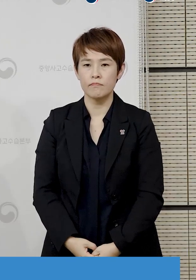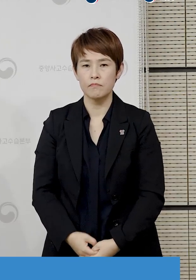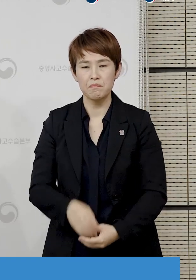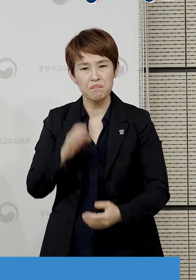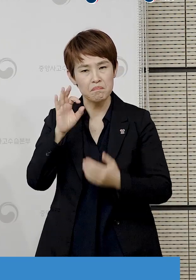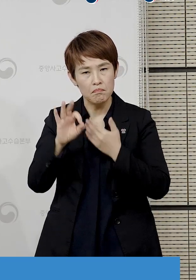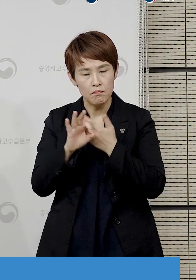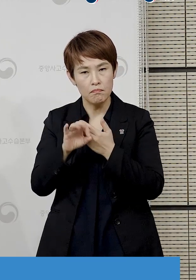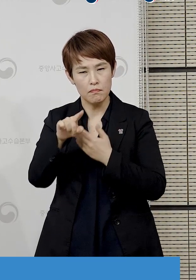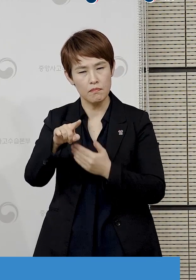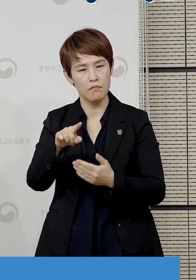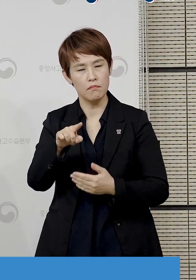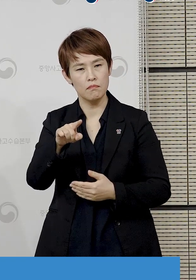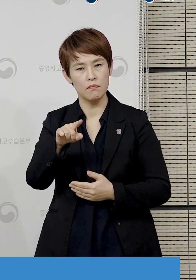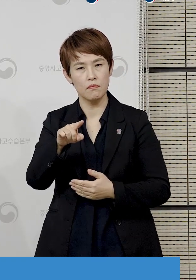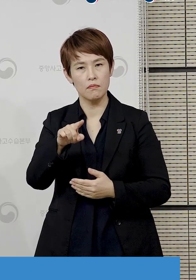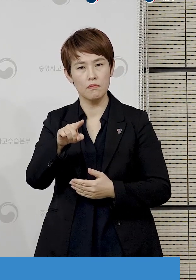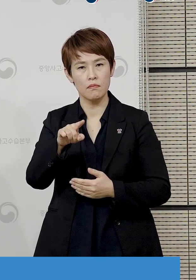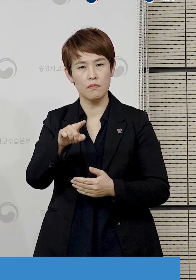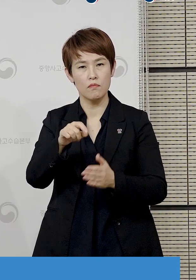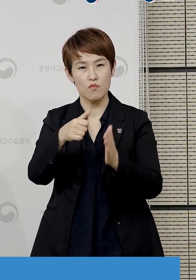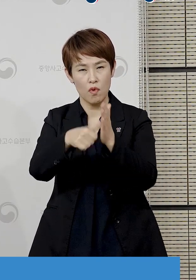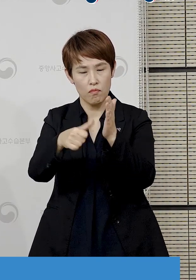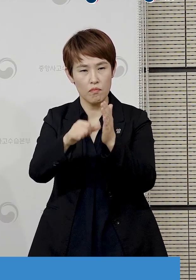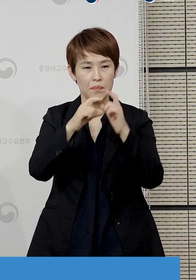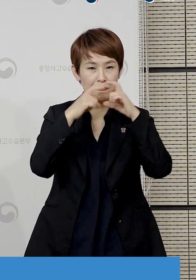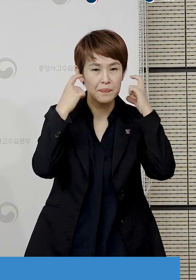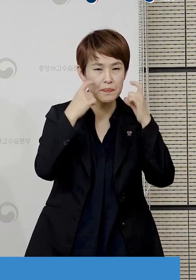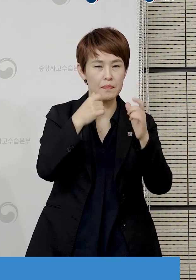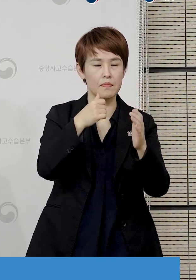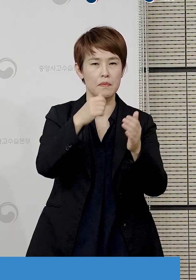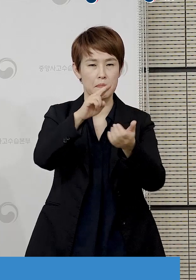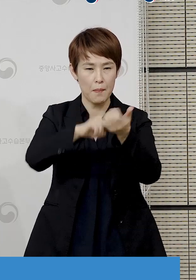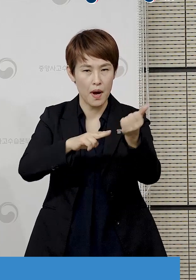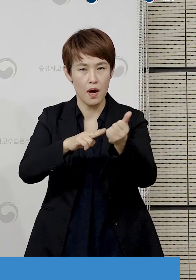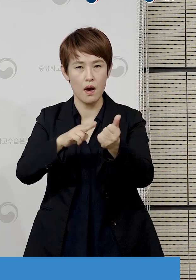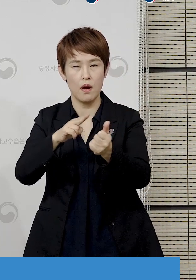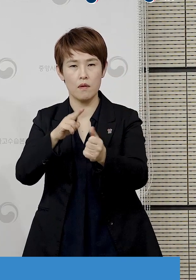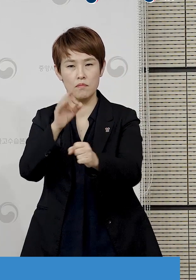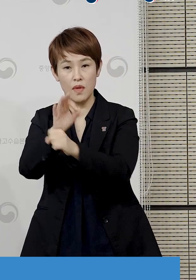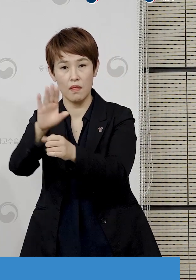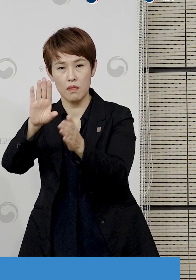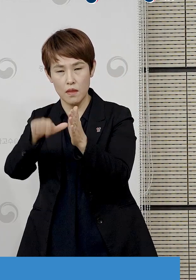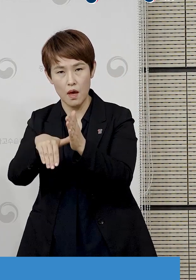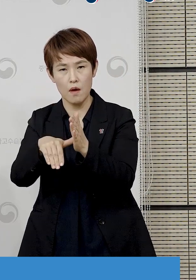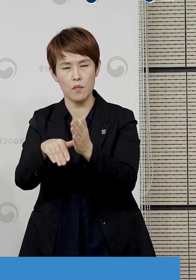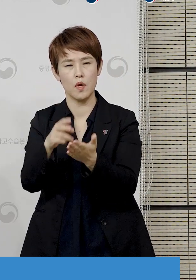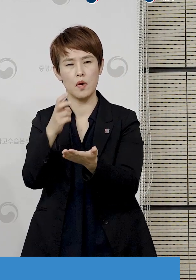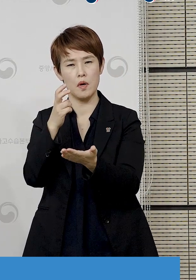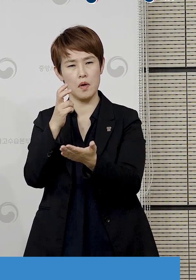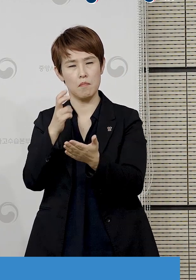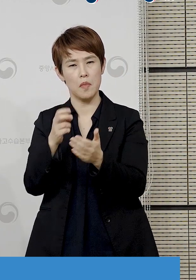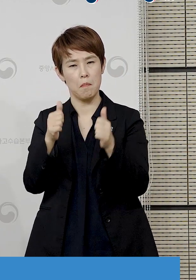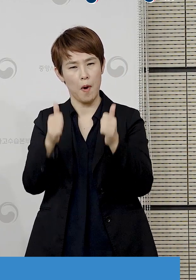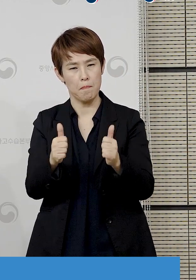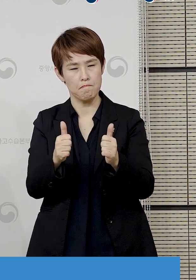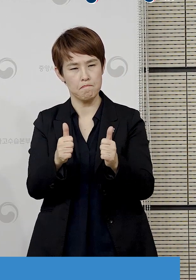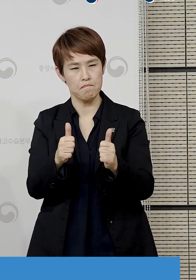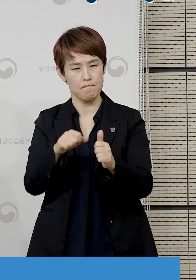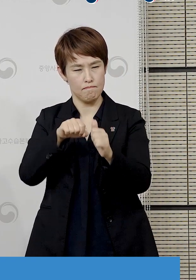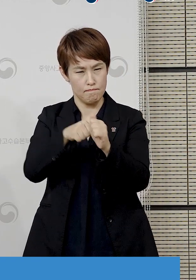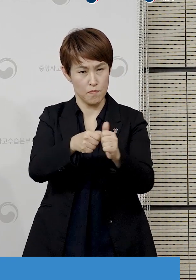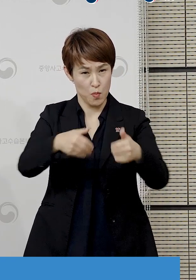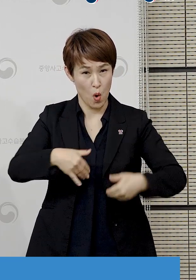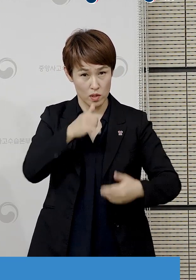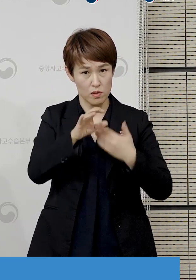사법적인 판단이 필요하고 사법적인 조치가 필요하게 되면 관련 법에 따라서 저희들이 보면 그